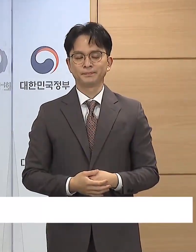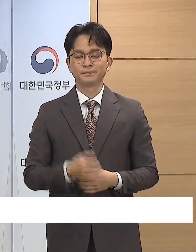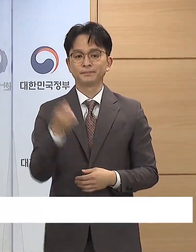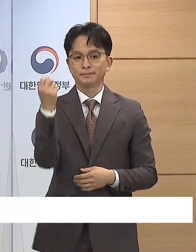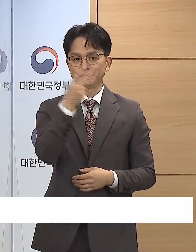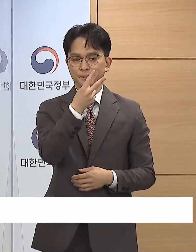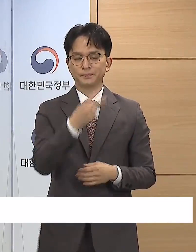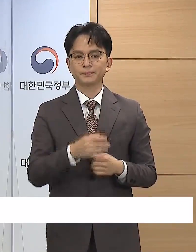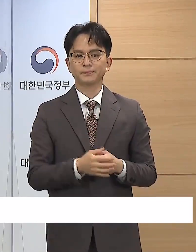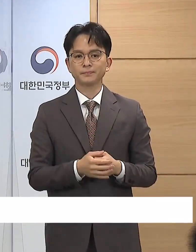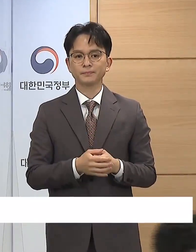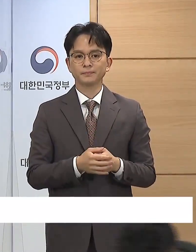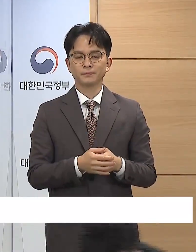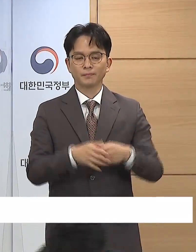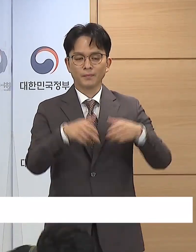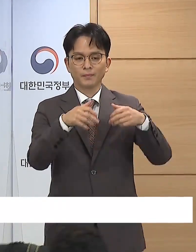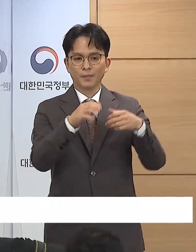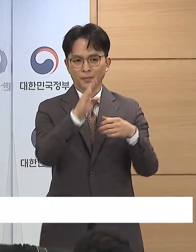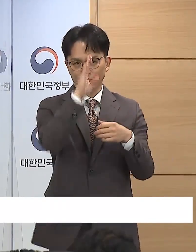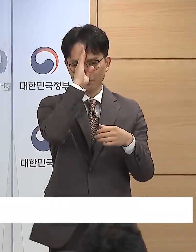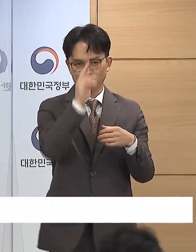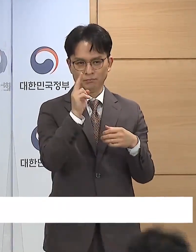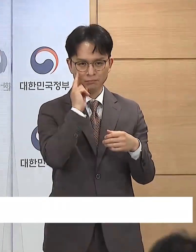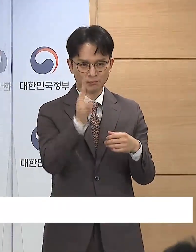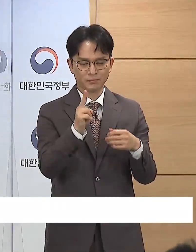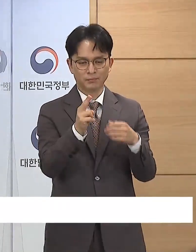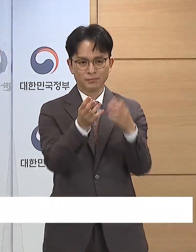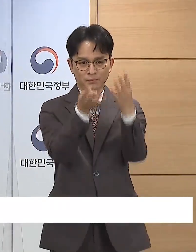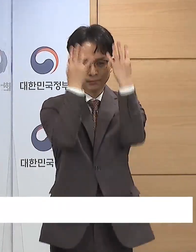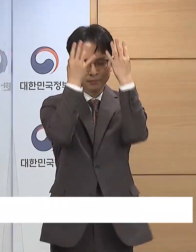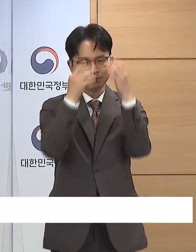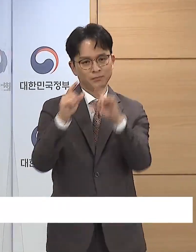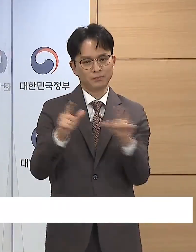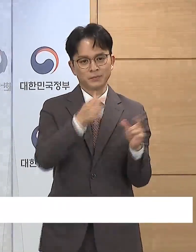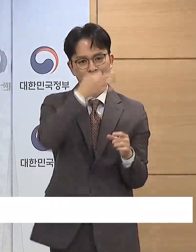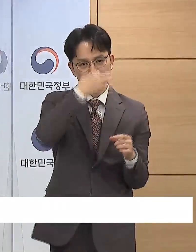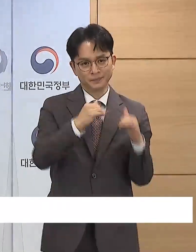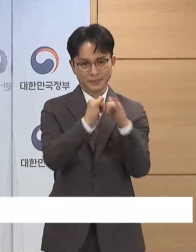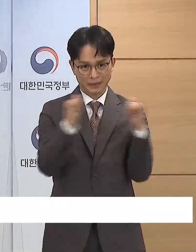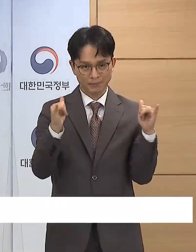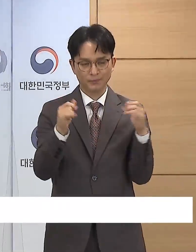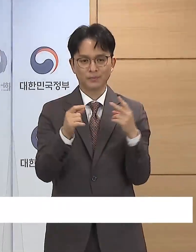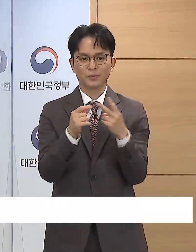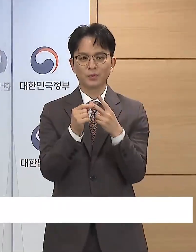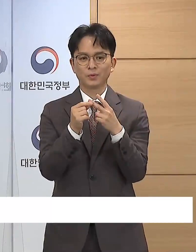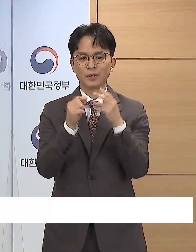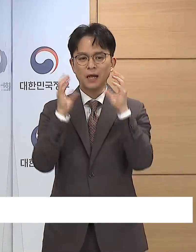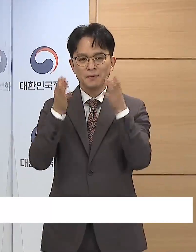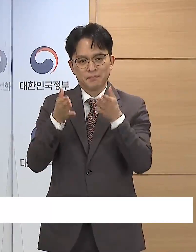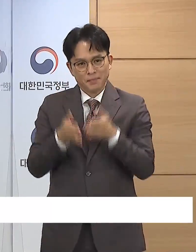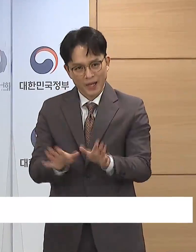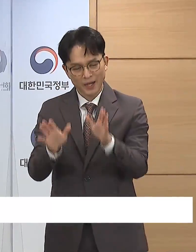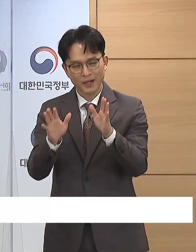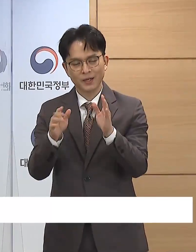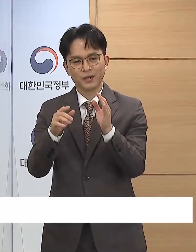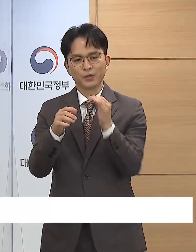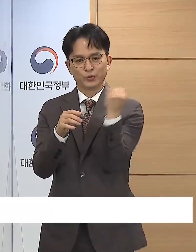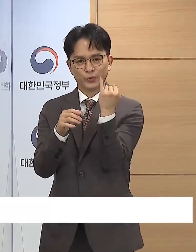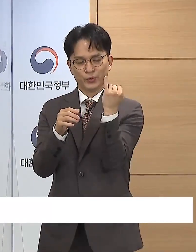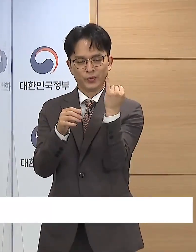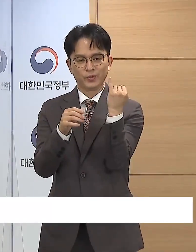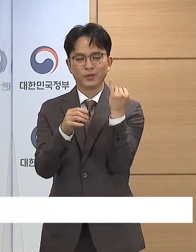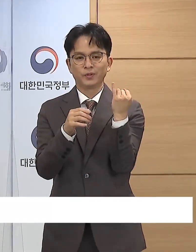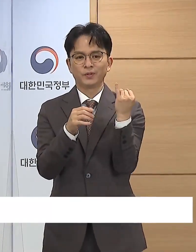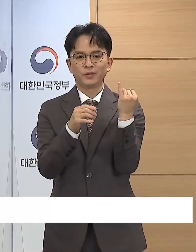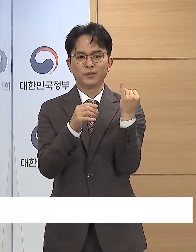아울러 중증장애나 질환으로 정상적인 수영생활이 어렵거나 유아를 대동한 수영자 등 특별